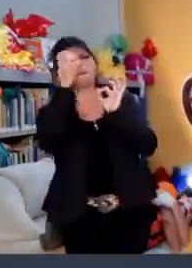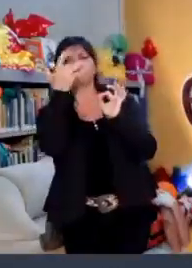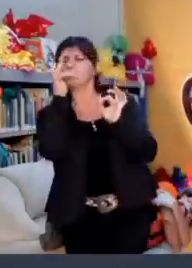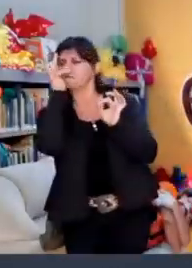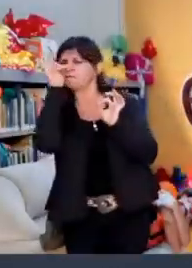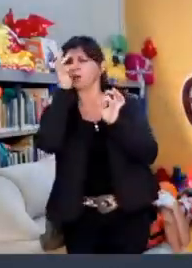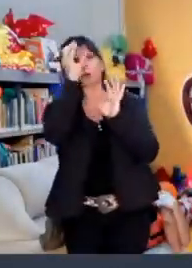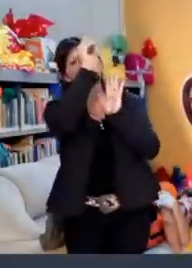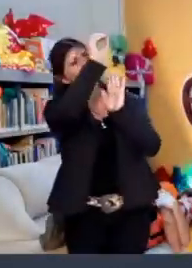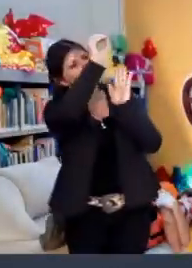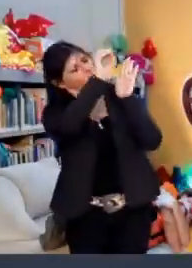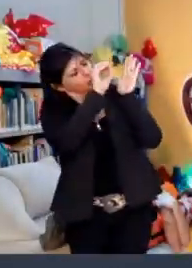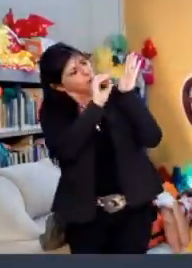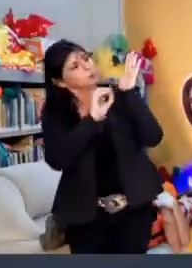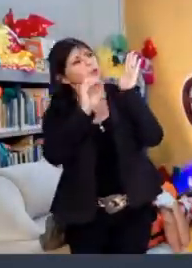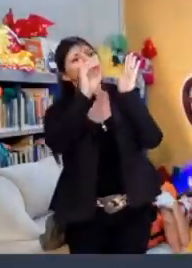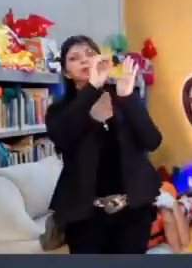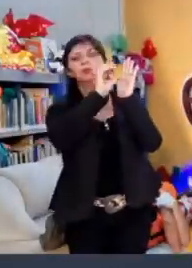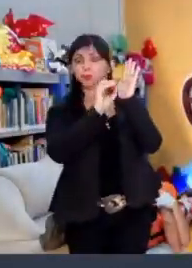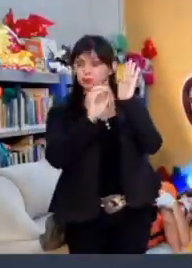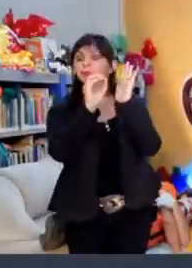palma para